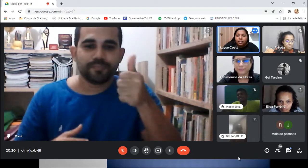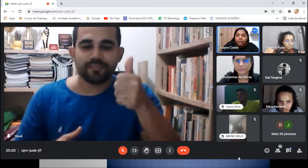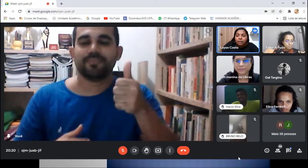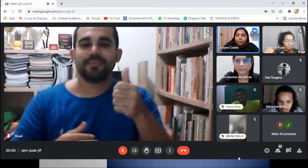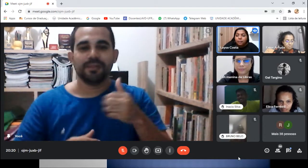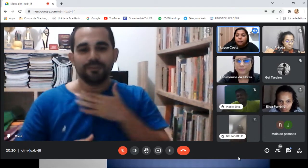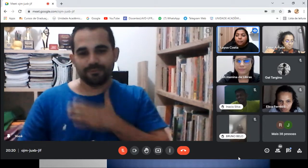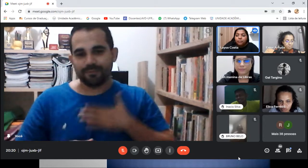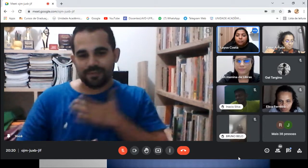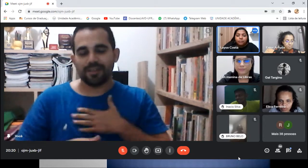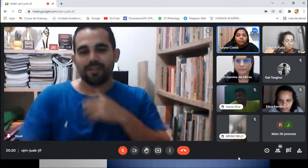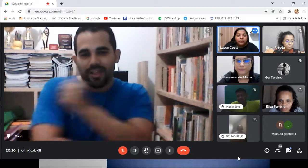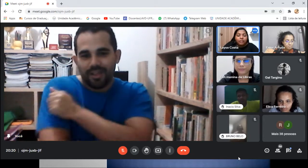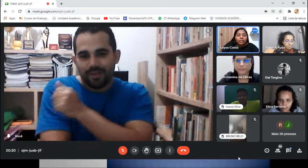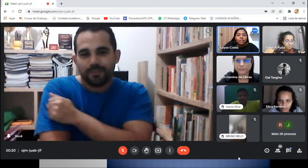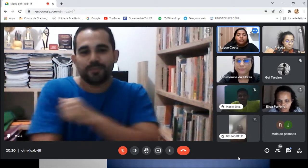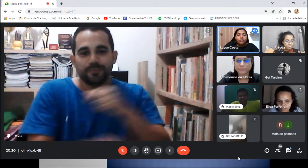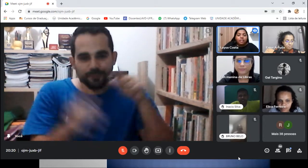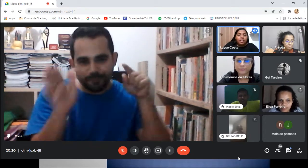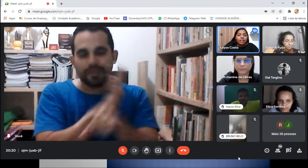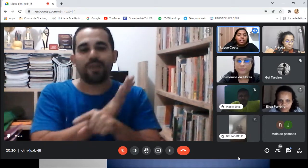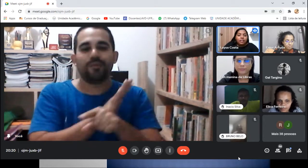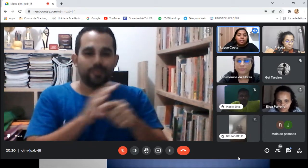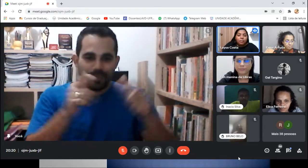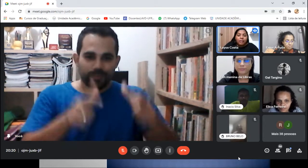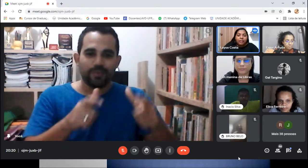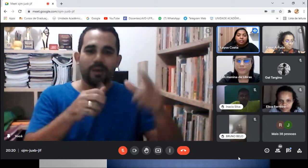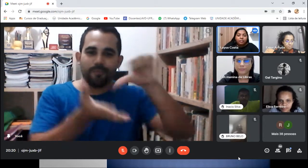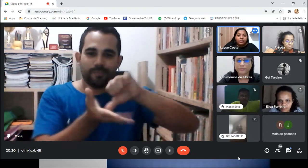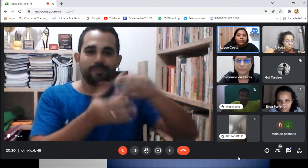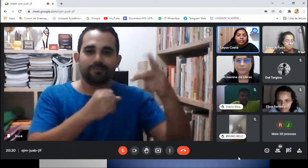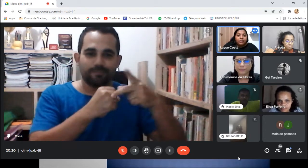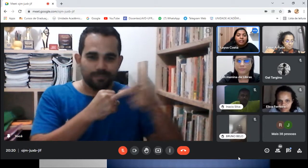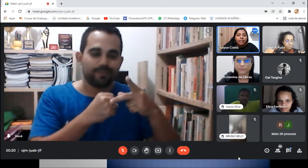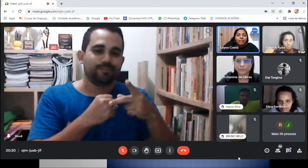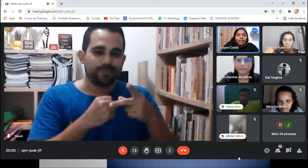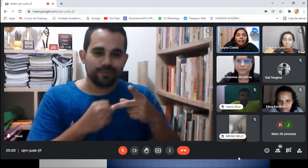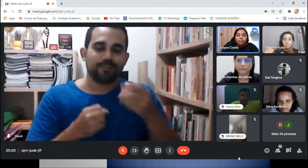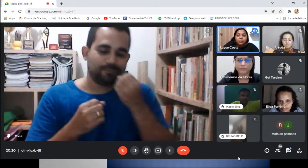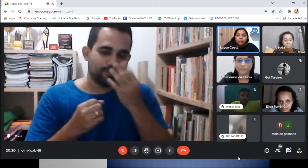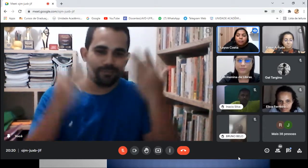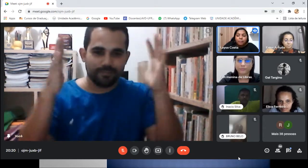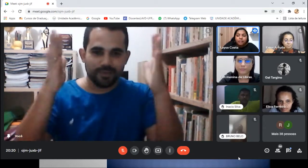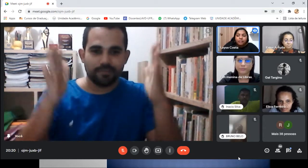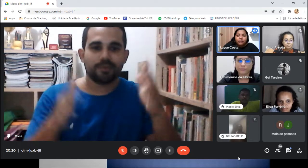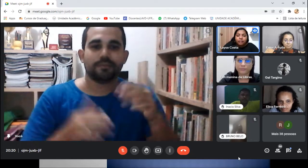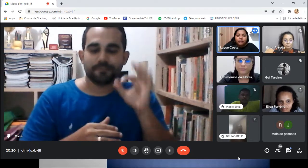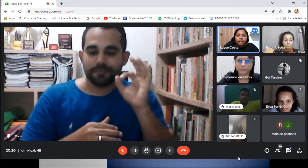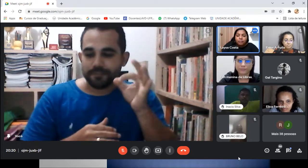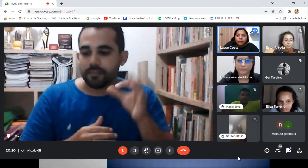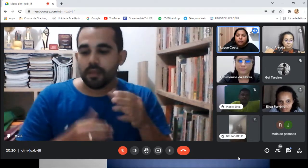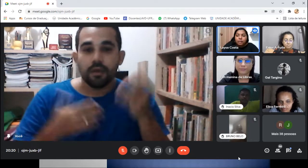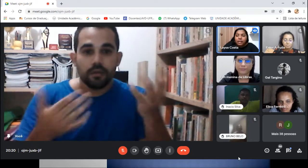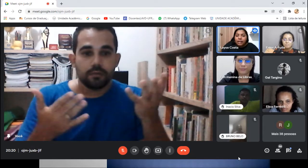Ok? Bom, gostei, né, da sua pergunta, lá do Polo Petrolina, muito